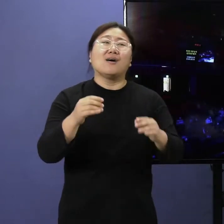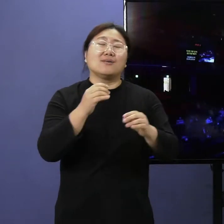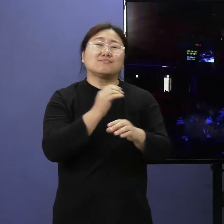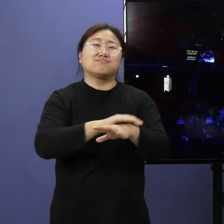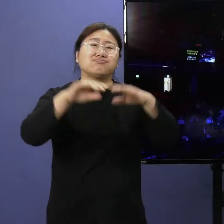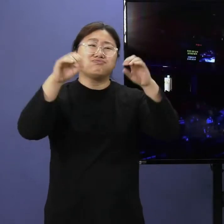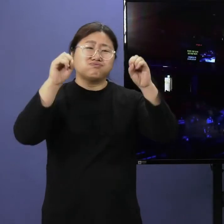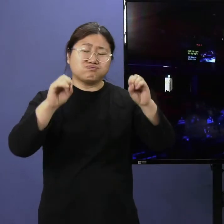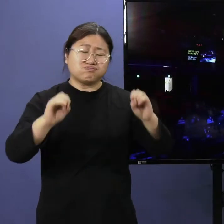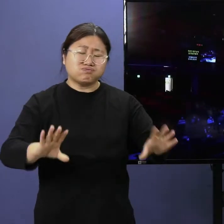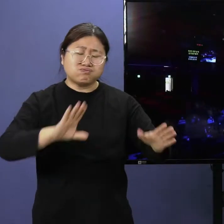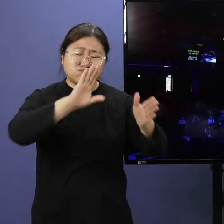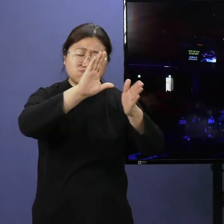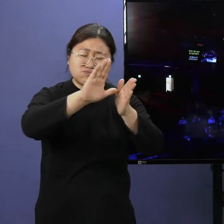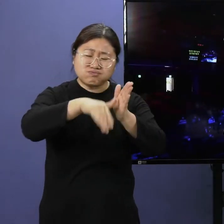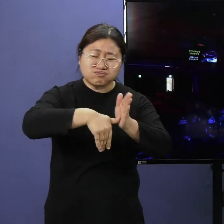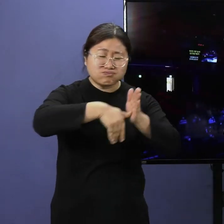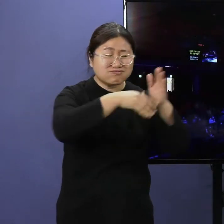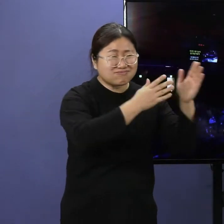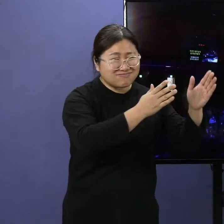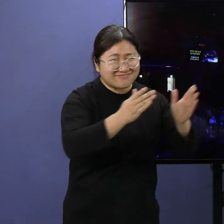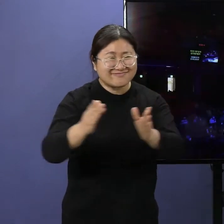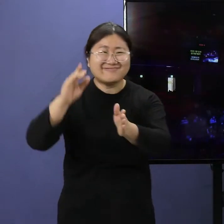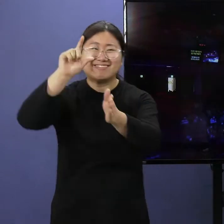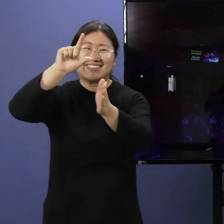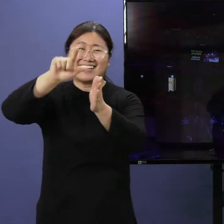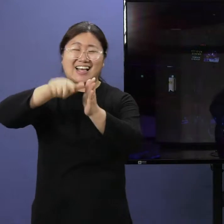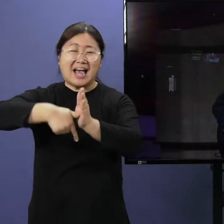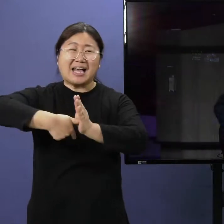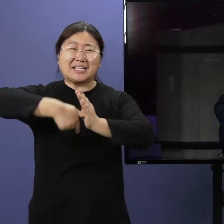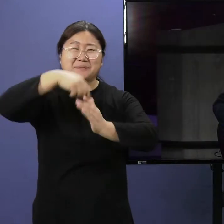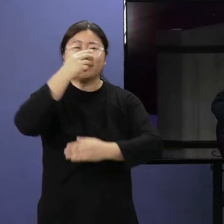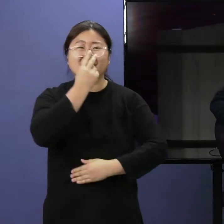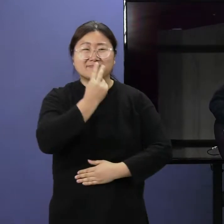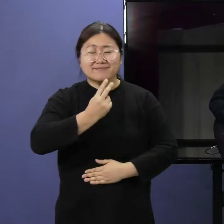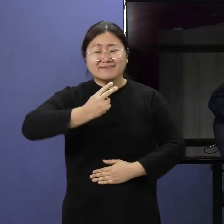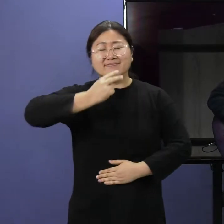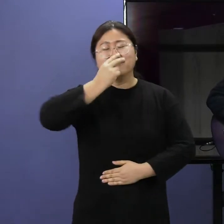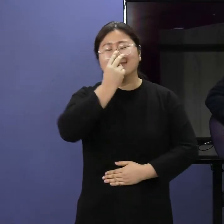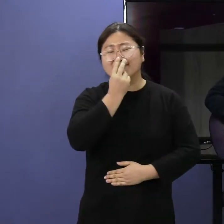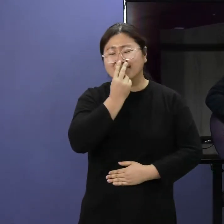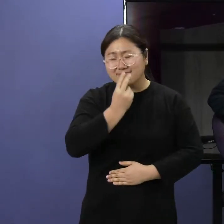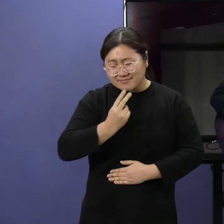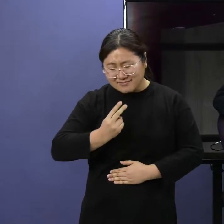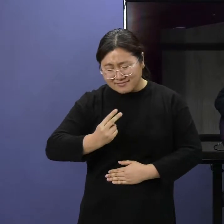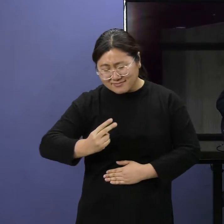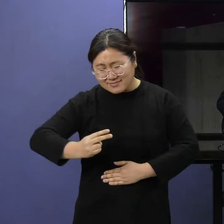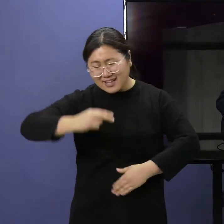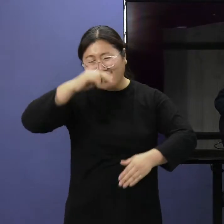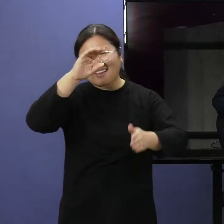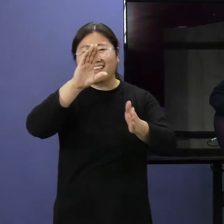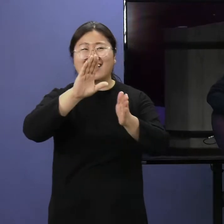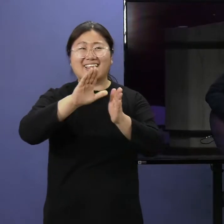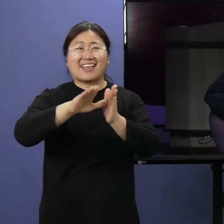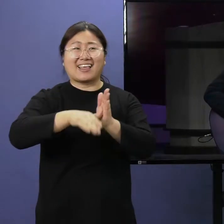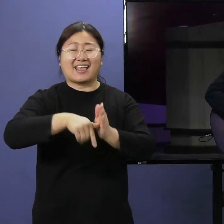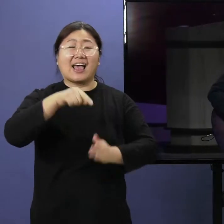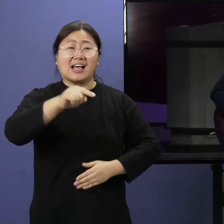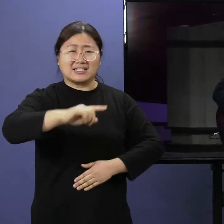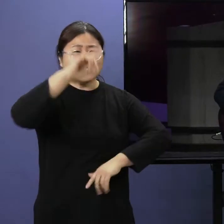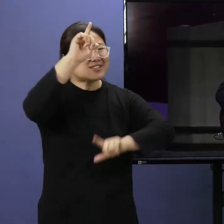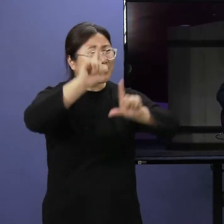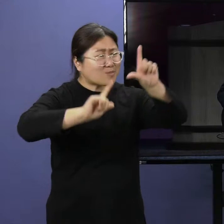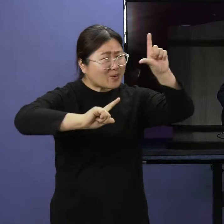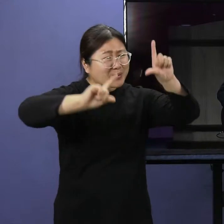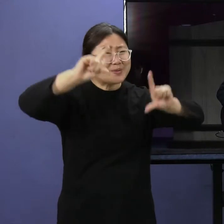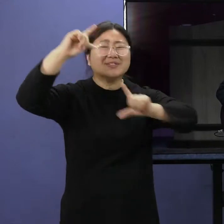무한 시절 지날 때 깊은 한숨 내쉴 때